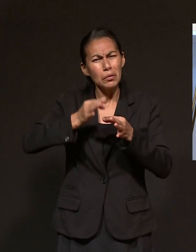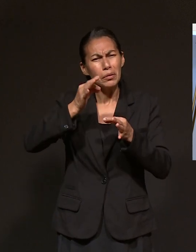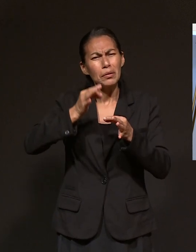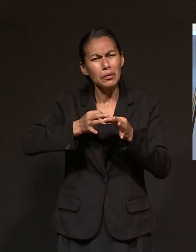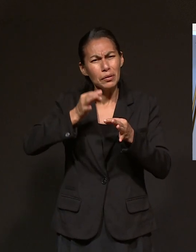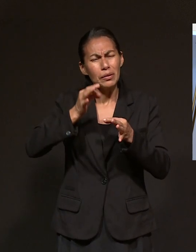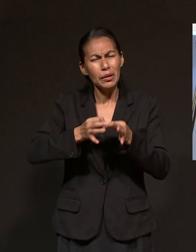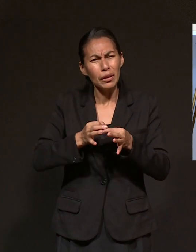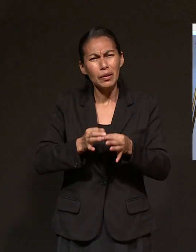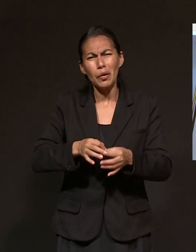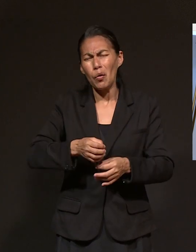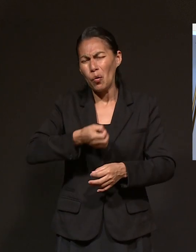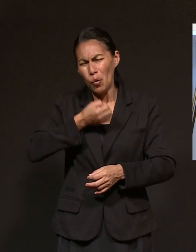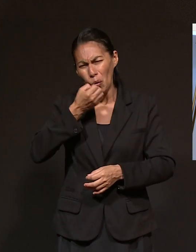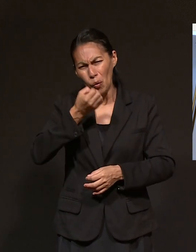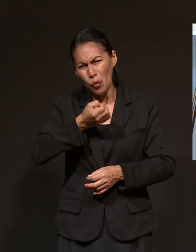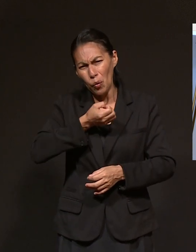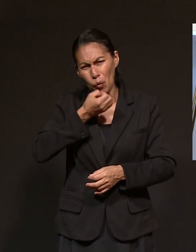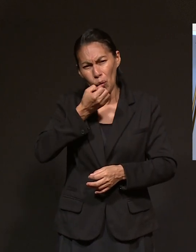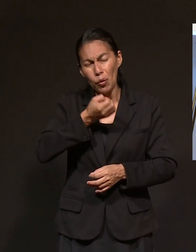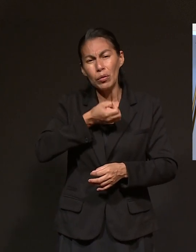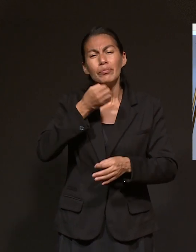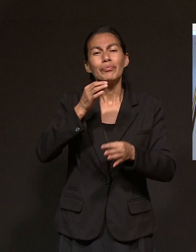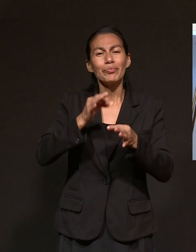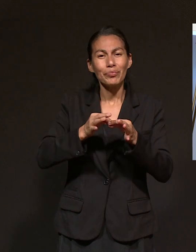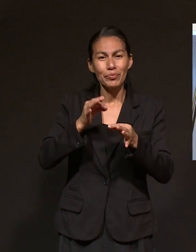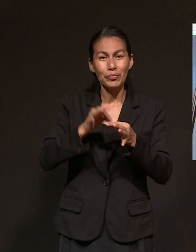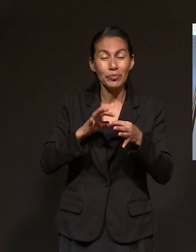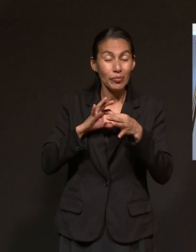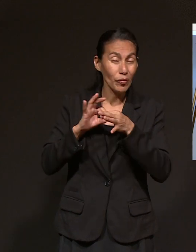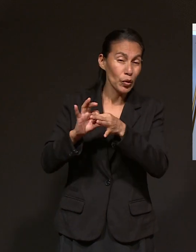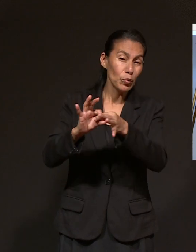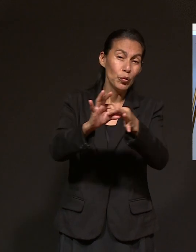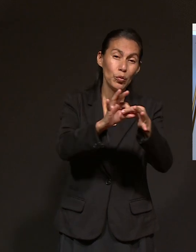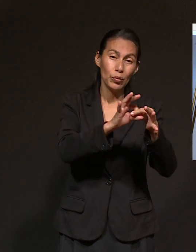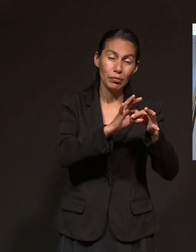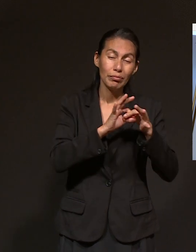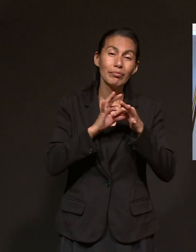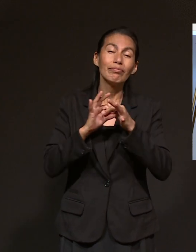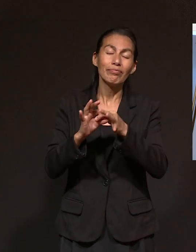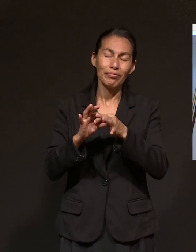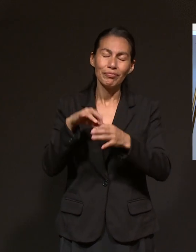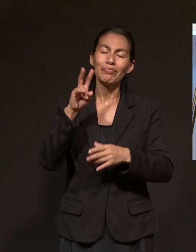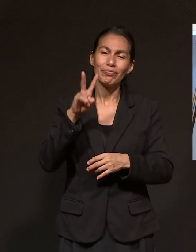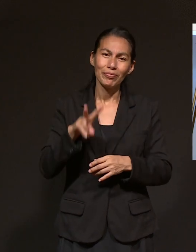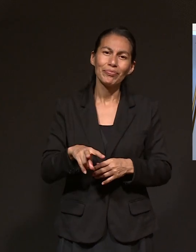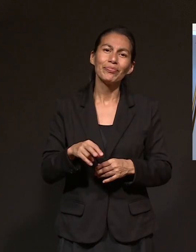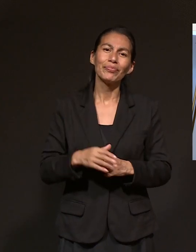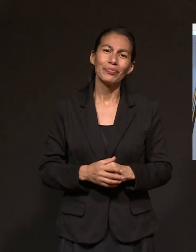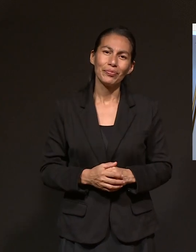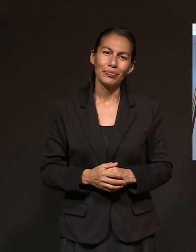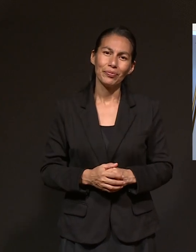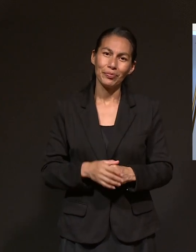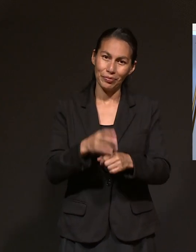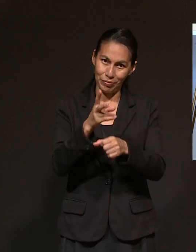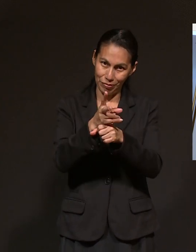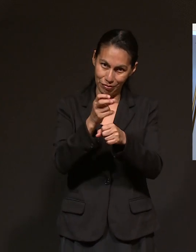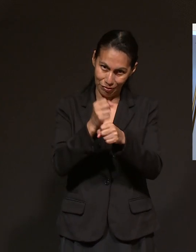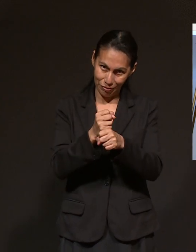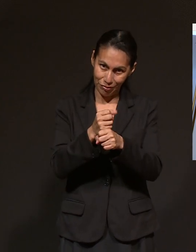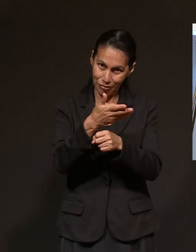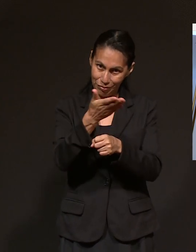pero fervorosas, orando por esas peticiones, uniéndose a nosotros en esas